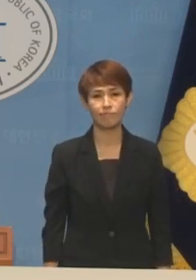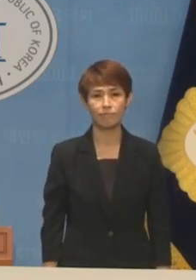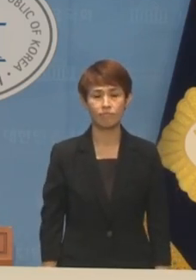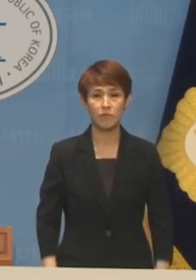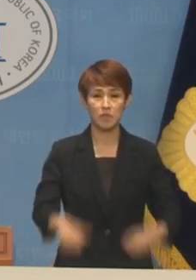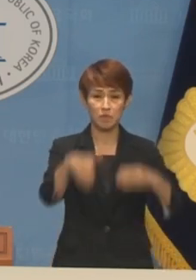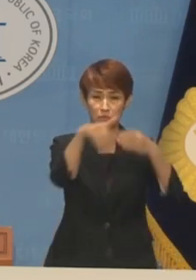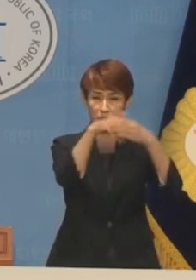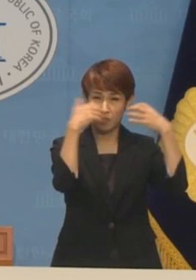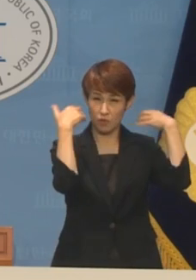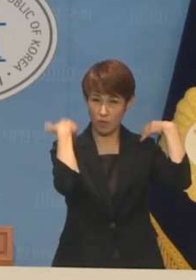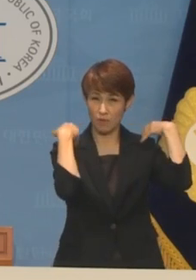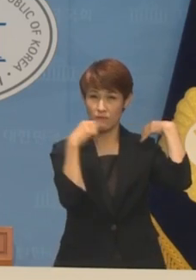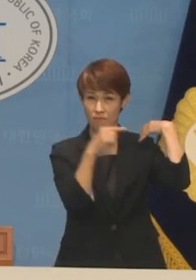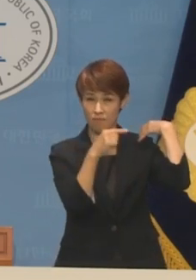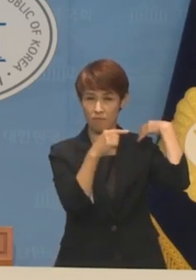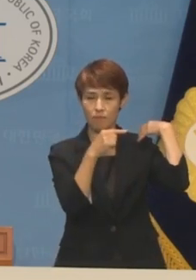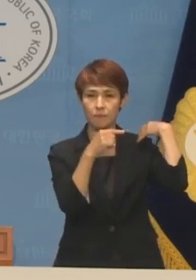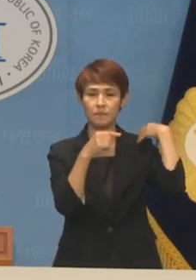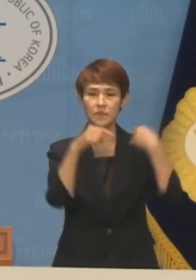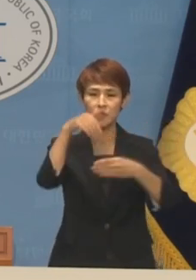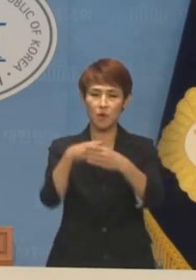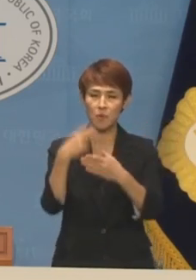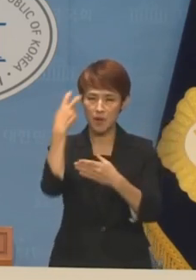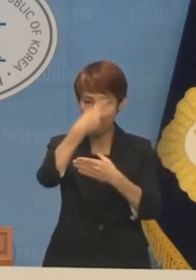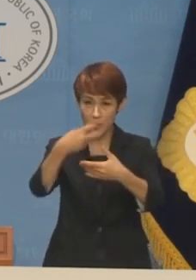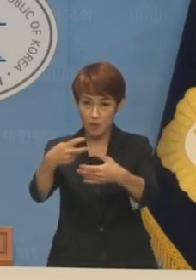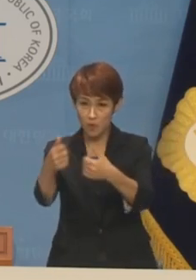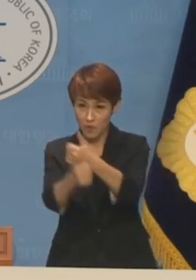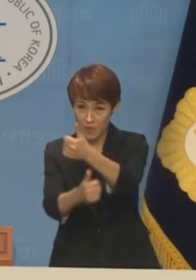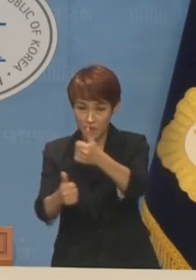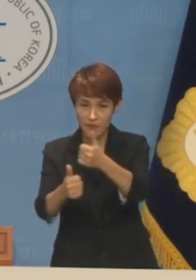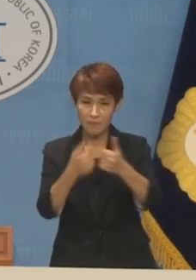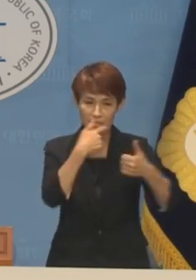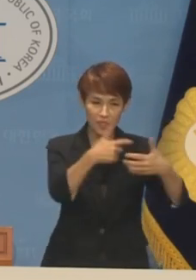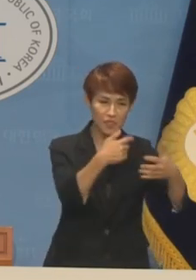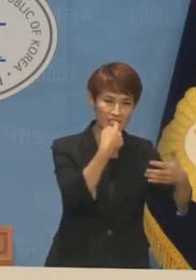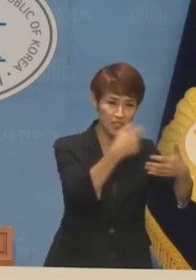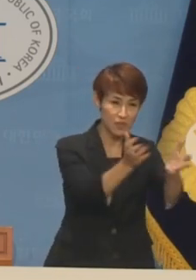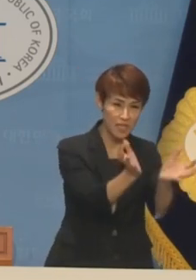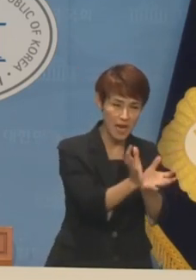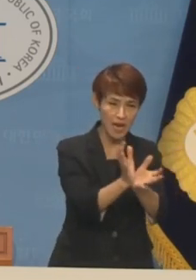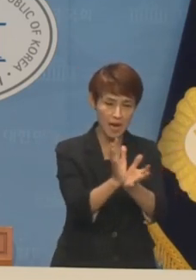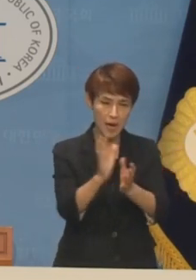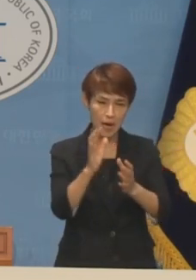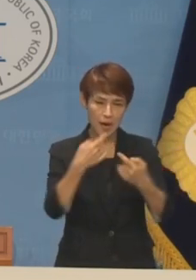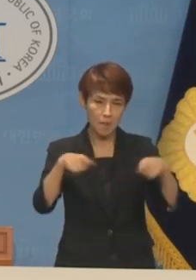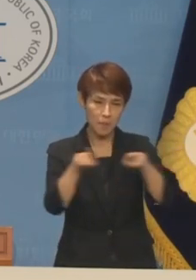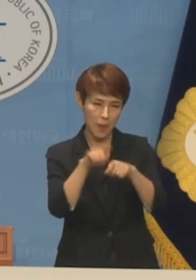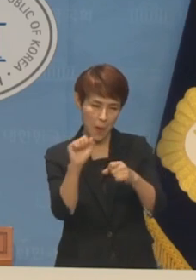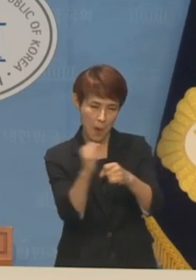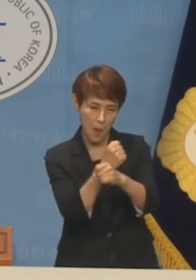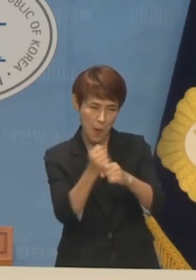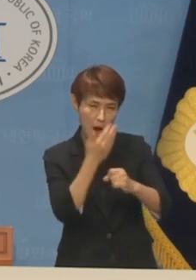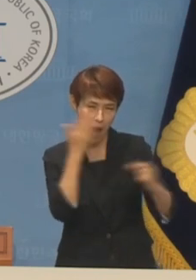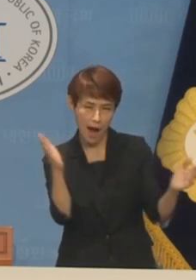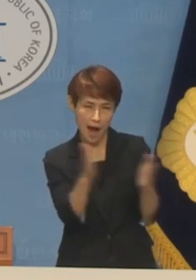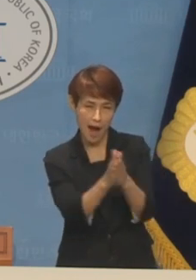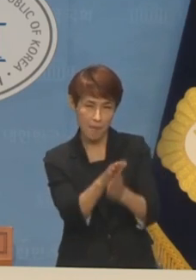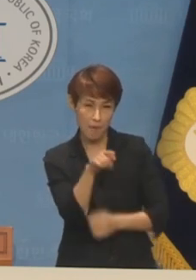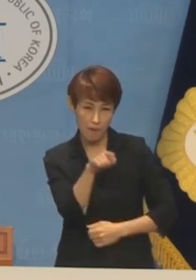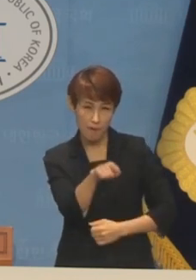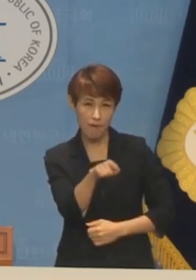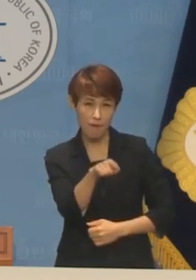문재인 정권에서 선관위의 민주당 간의 유착과 공생에 대한 논란은 이미